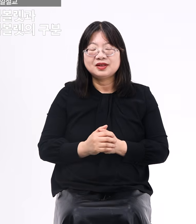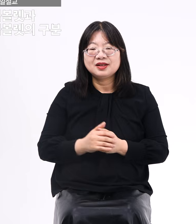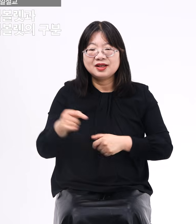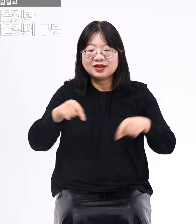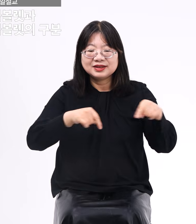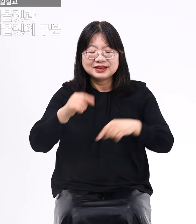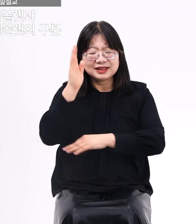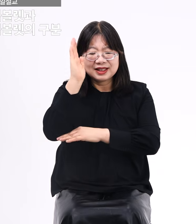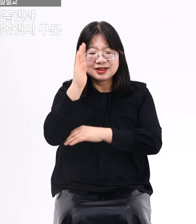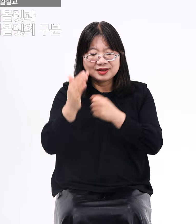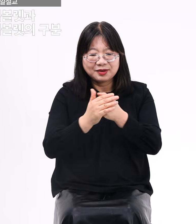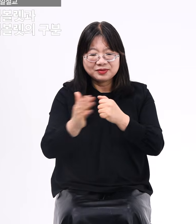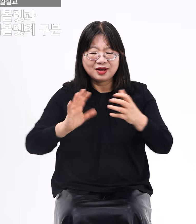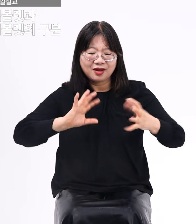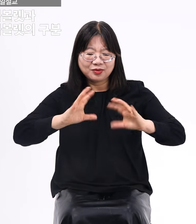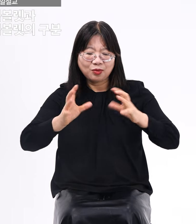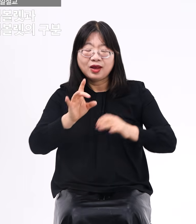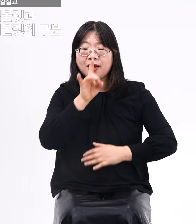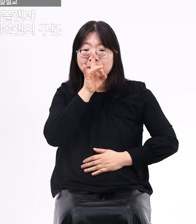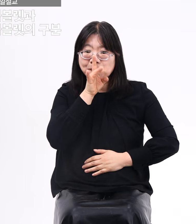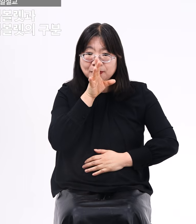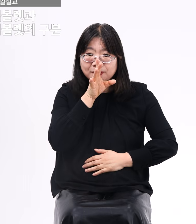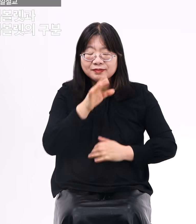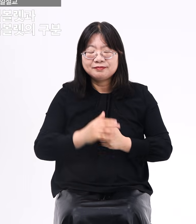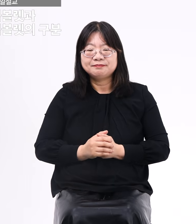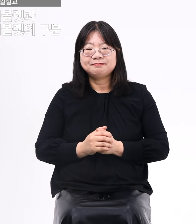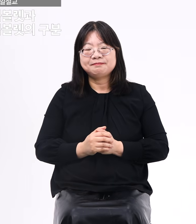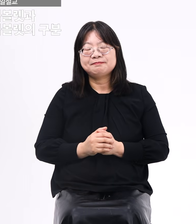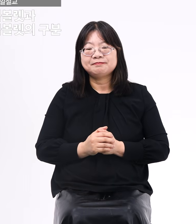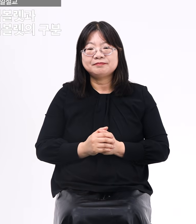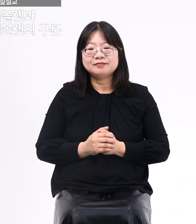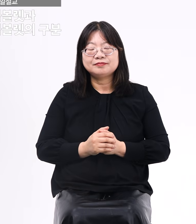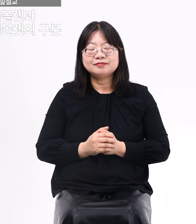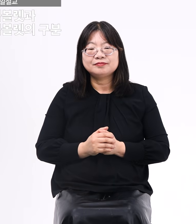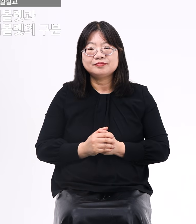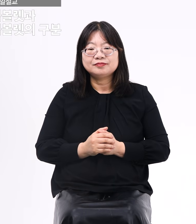정치 얘기로 논란을 일으켜서는 안 됩니다.